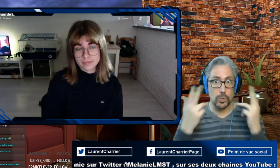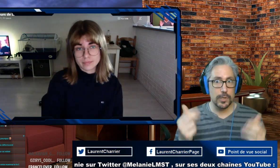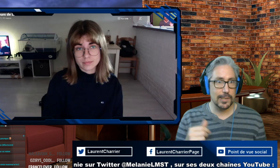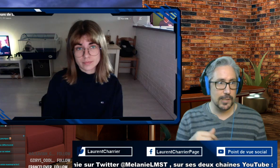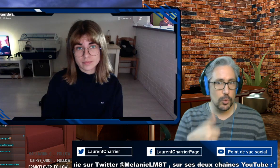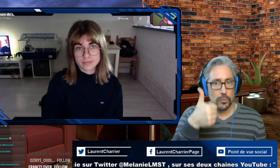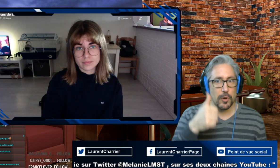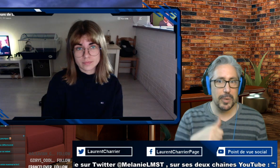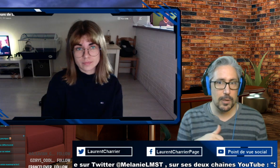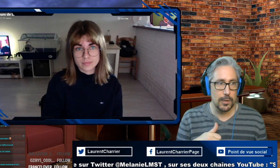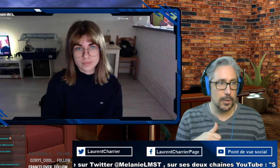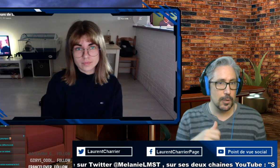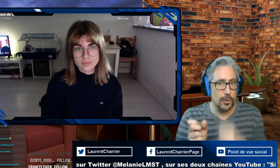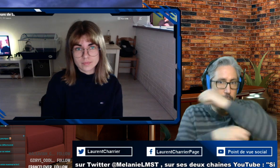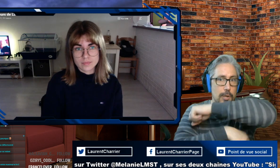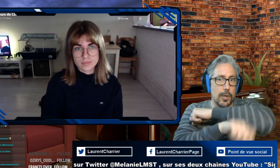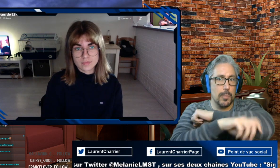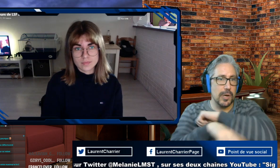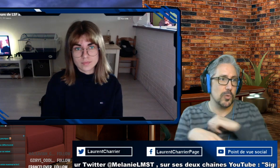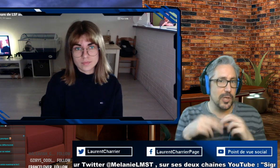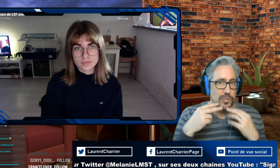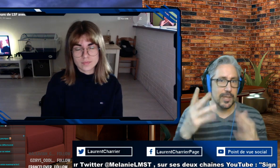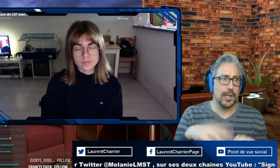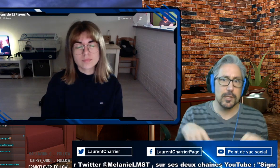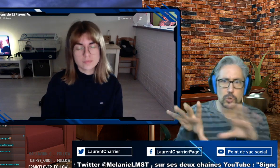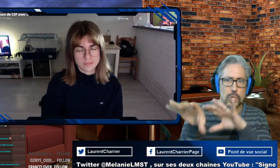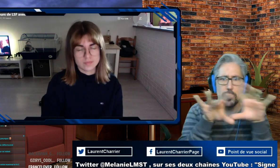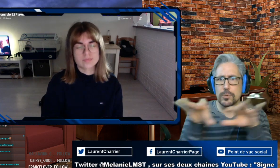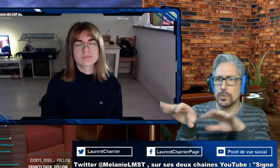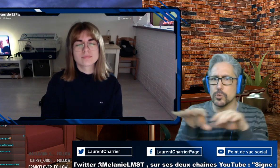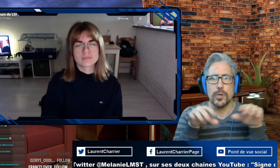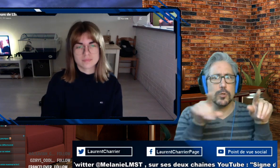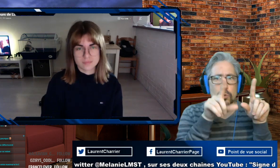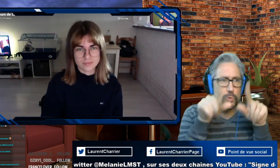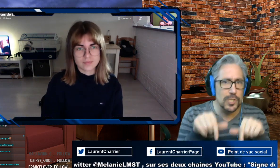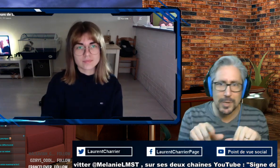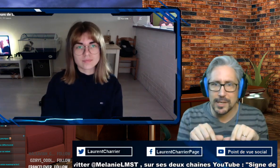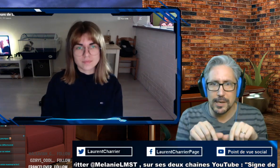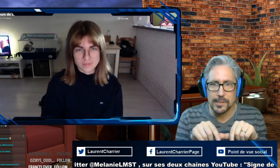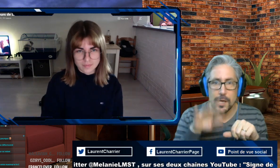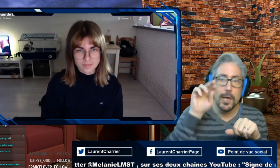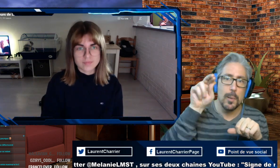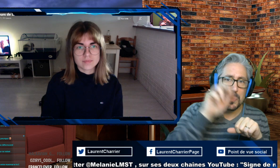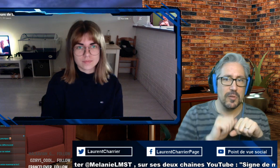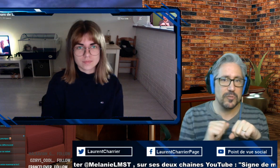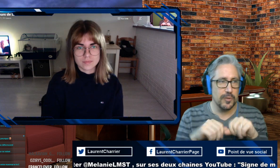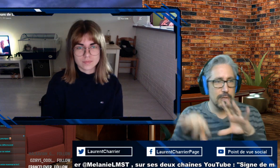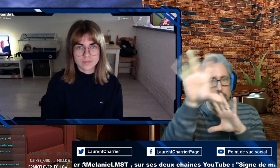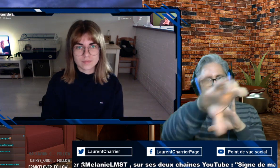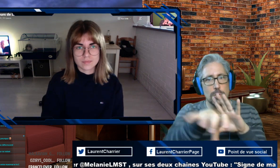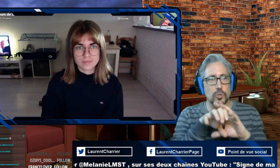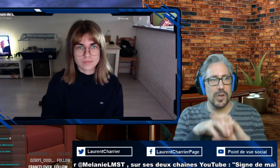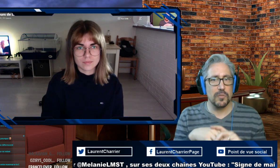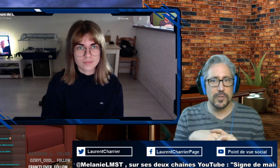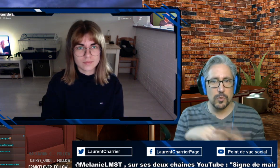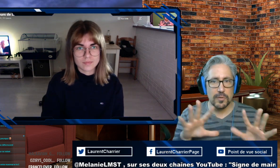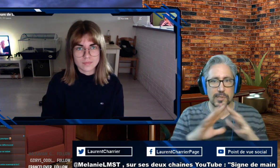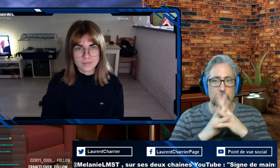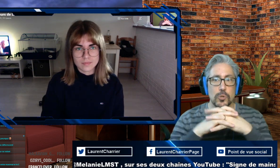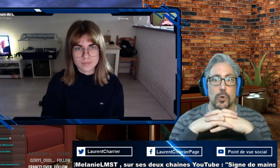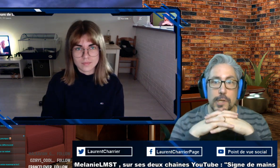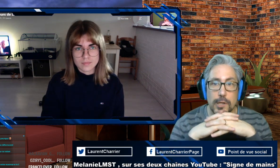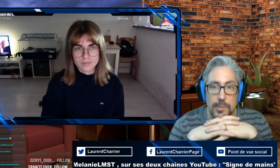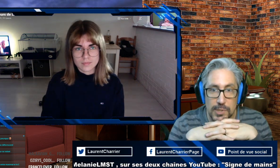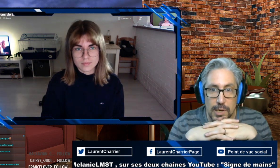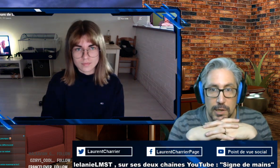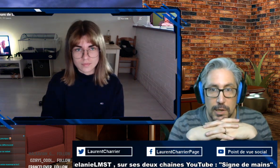c'est trop bien. Moi, je regarde ça une fois par semaine. Je vais regarder, je regarde une qui m'intéresse. Paf! Je mets la vidéo, 25